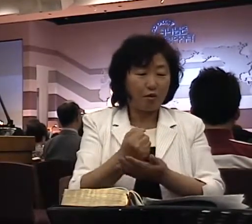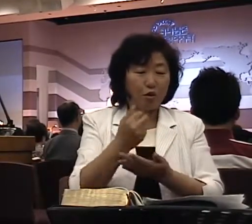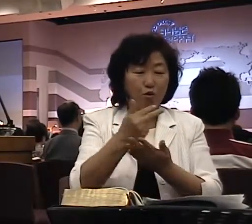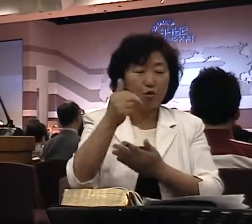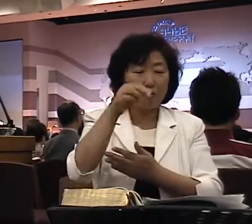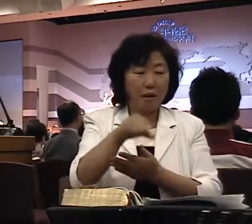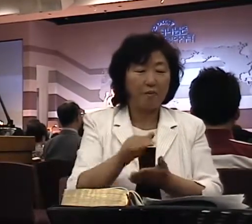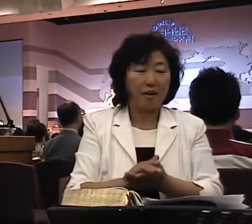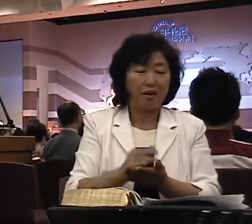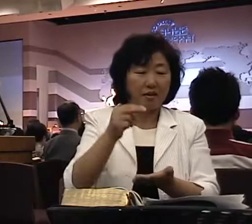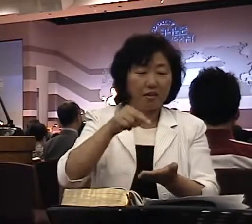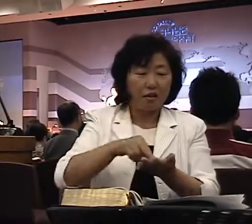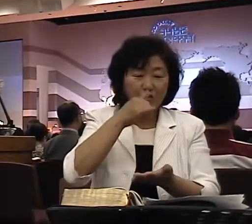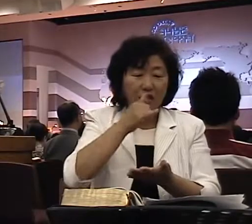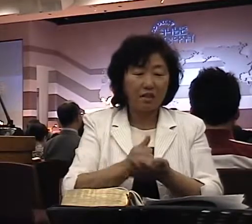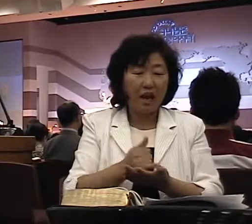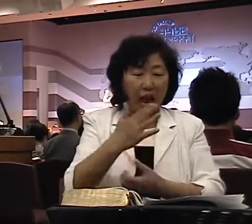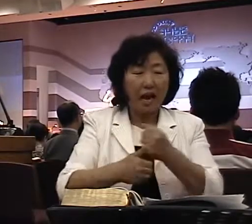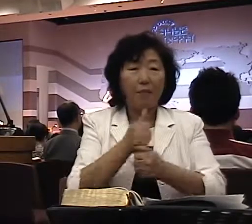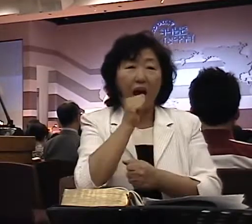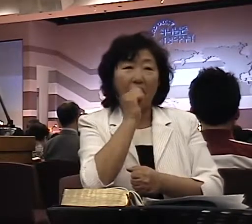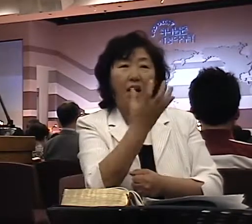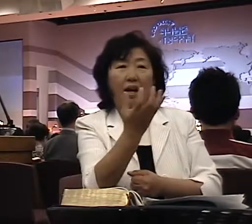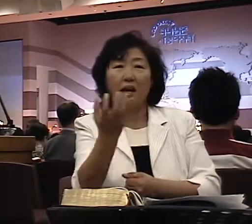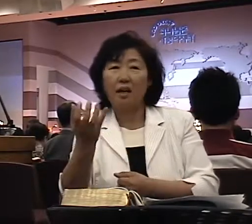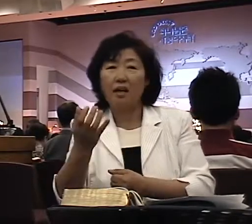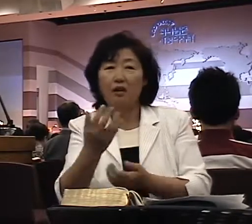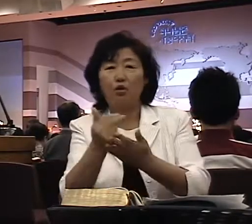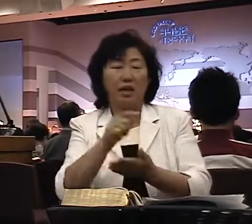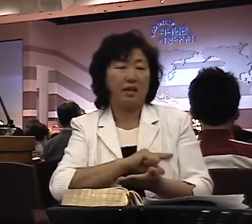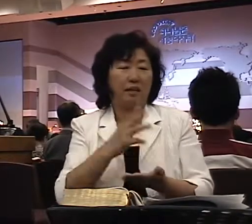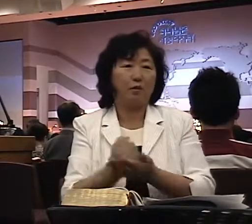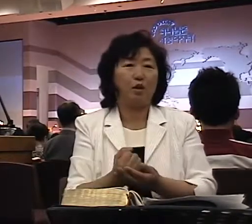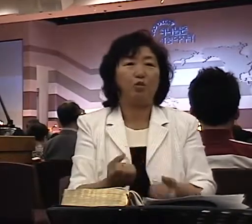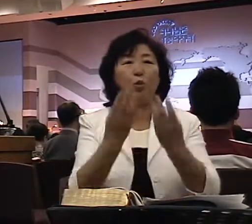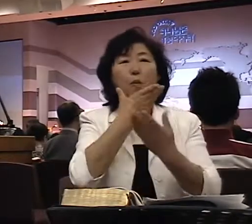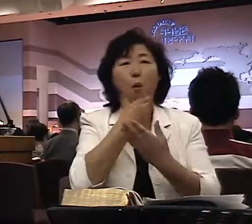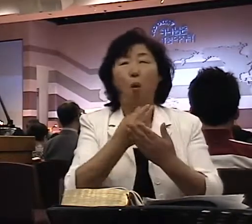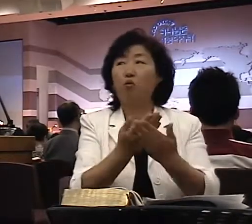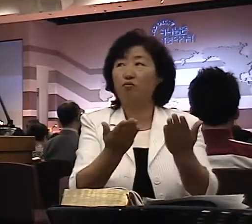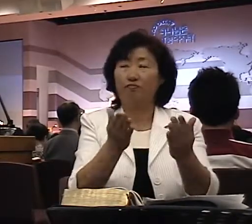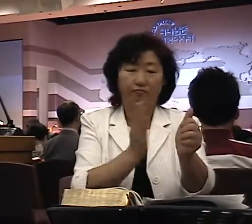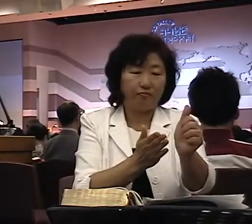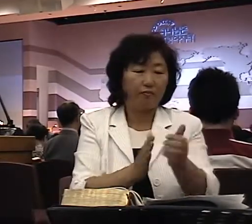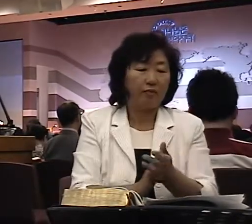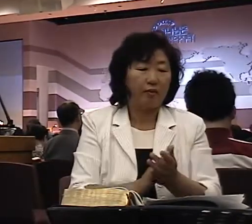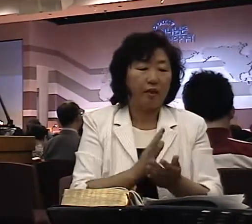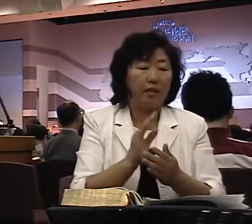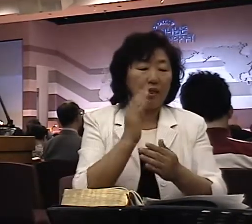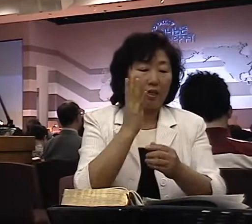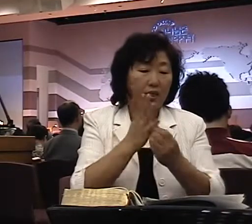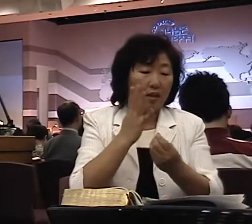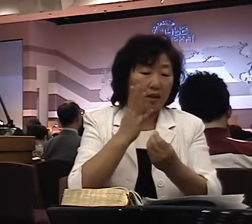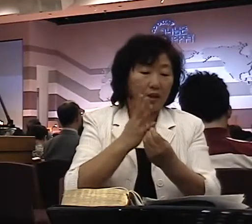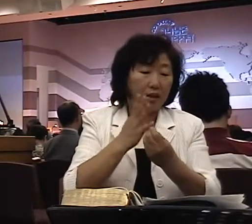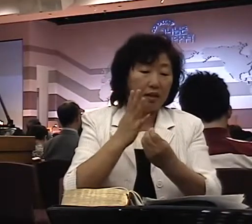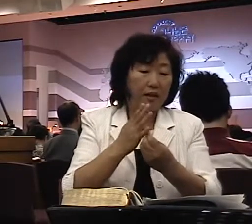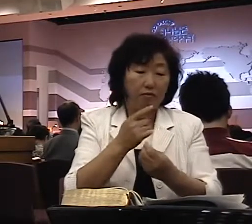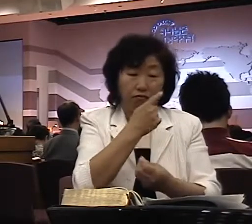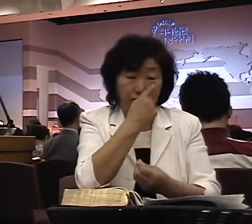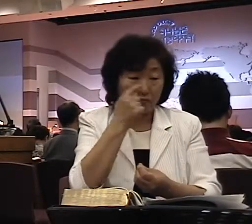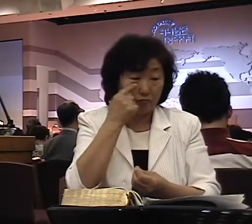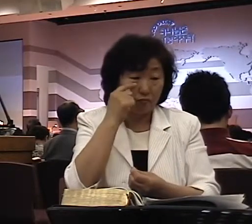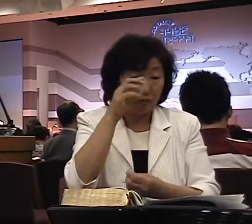설 수 있는 하나님의 그릇들이 되기를 주님의 이름으로 축복합니다. 네 번째로, 요셉은 눈앞에 보이는